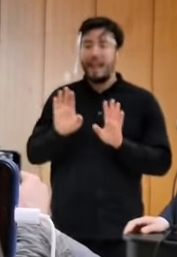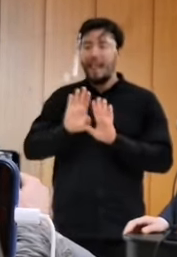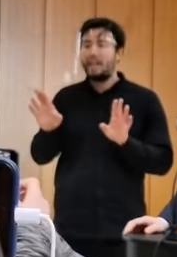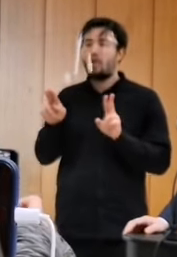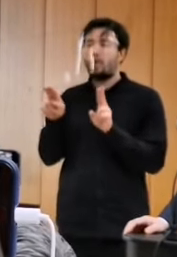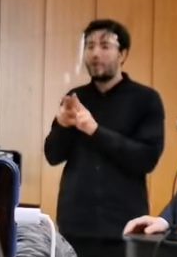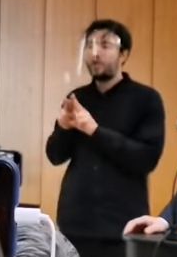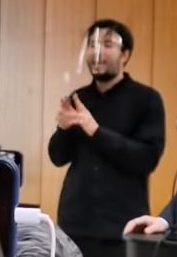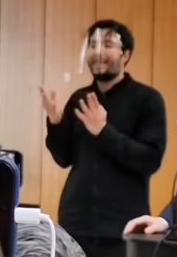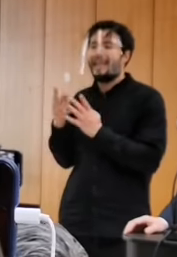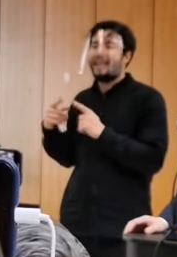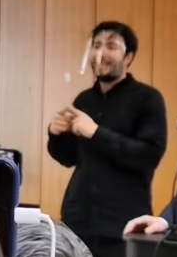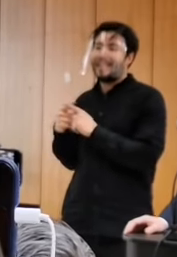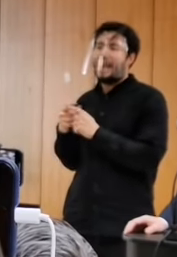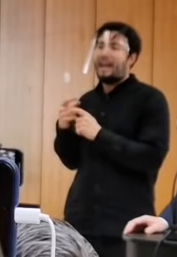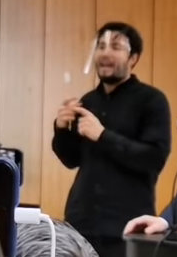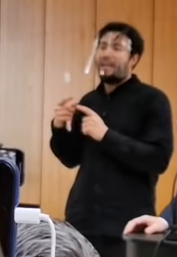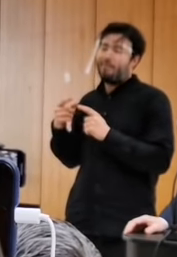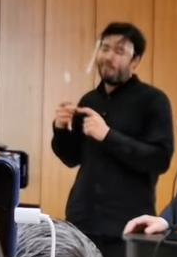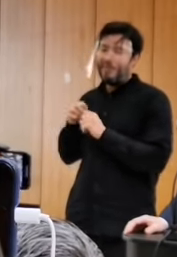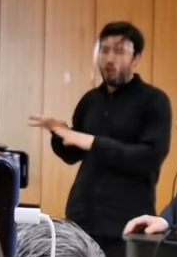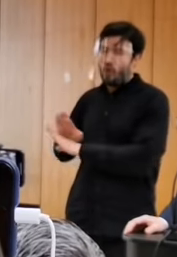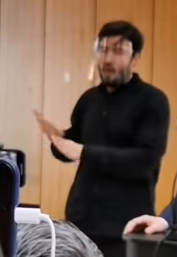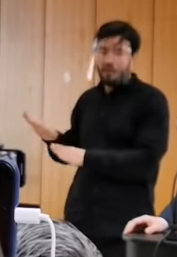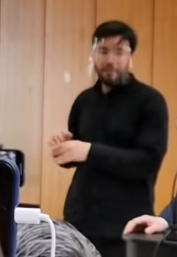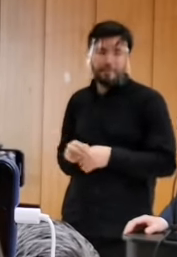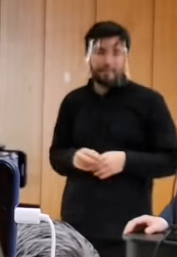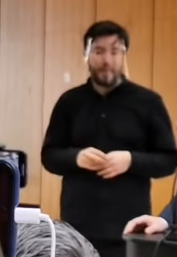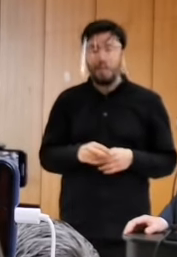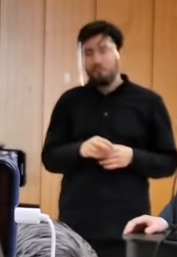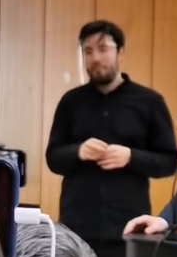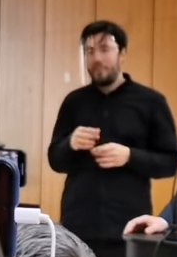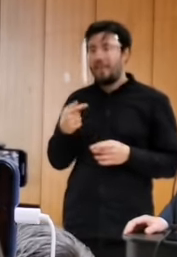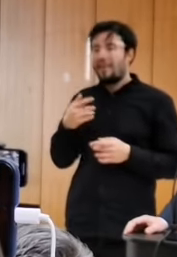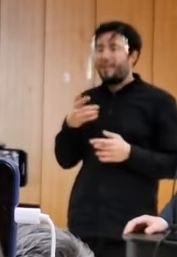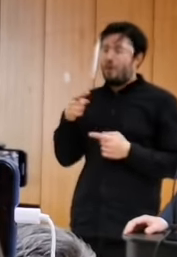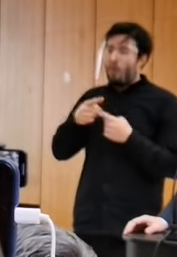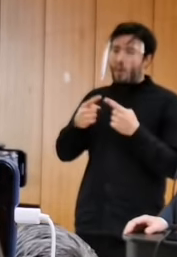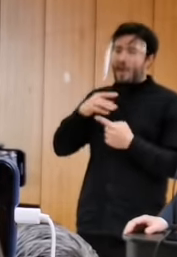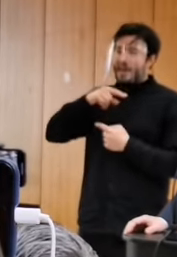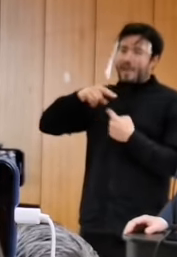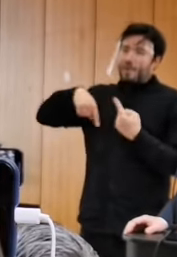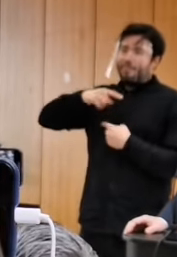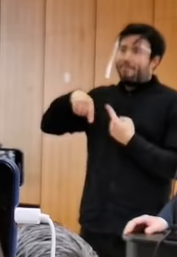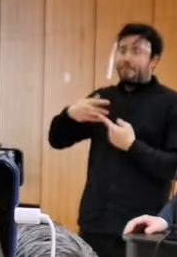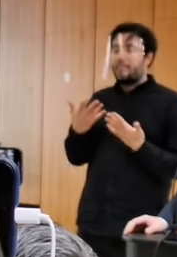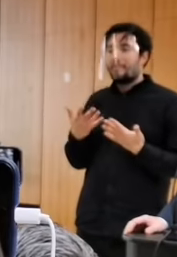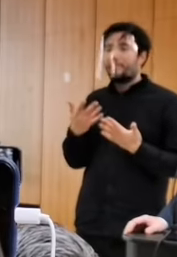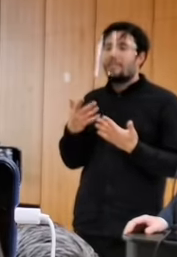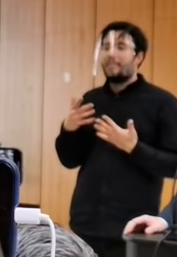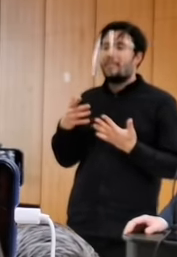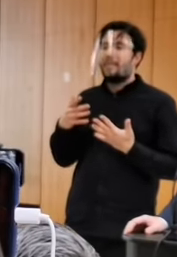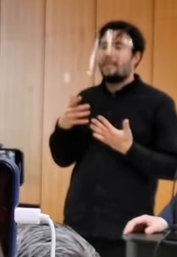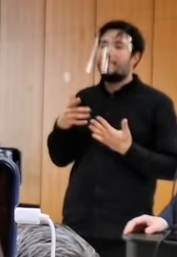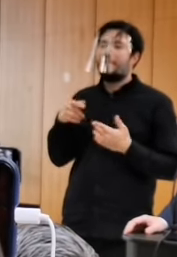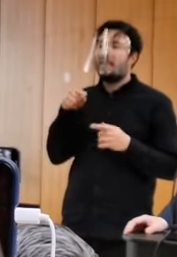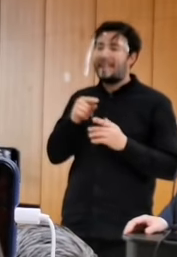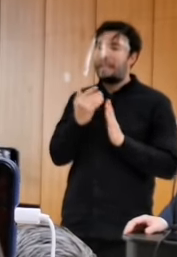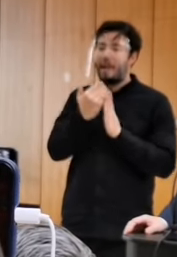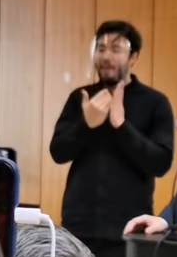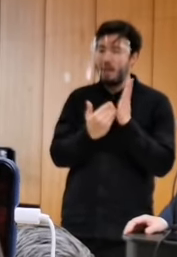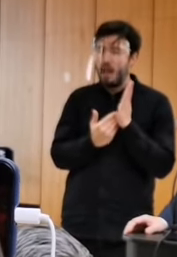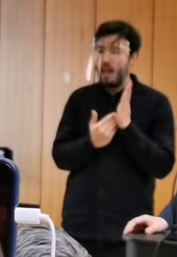Pani redaktor, budeme sa stále točiť, aj kvôli tomu bolo to dnešné vyhlásenie v rámci pána predsedu, že musíme tie pravidlá nastavovať tak, aby sme naozaj